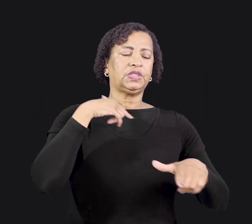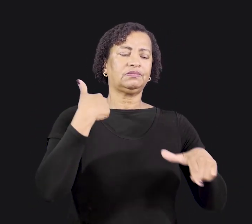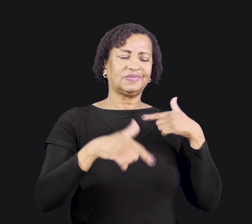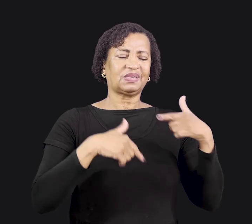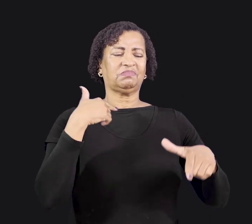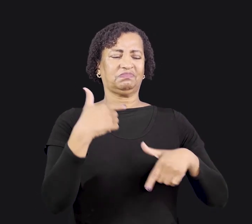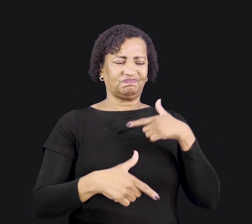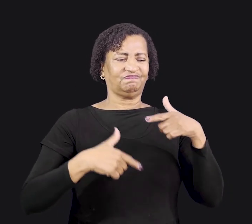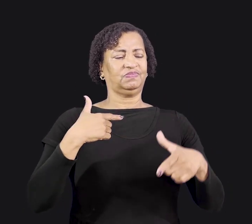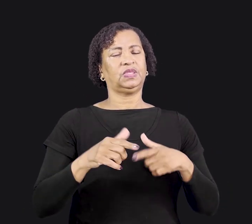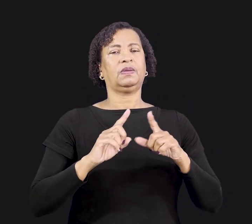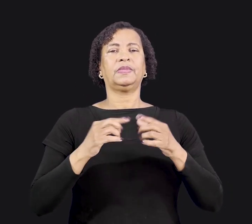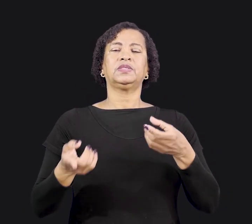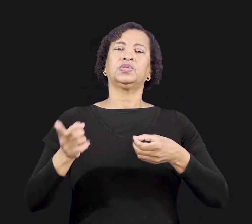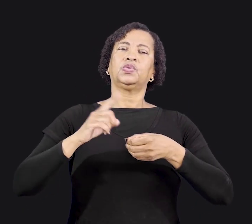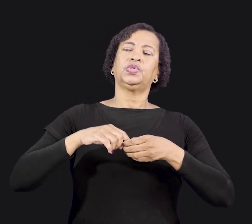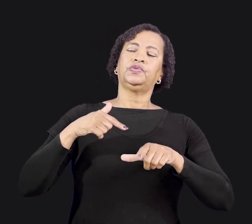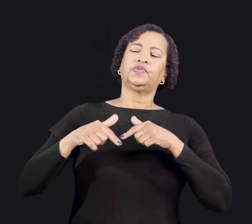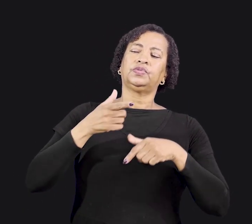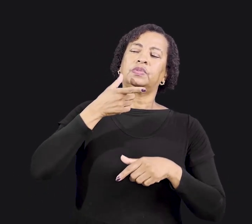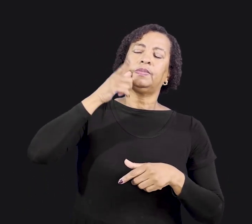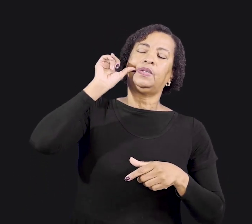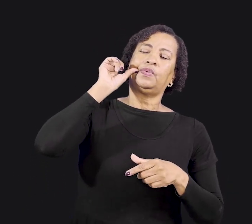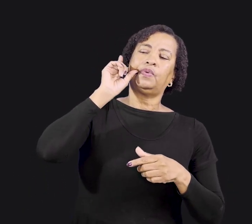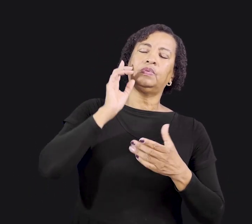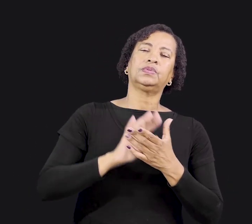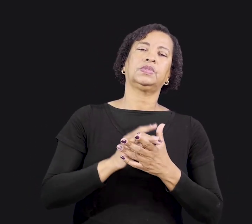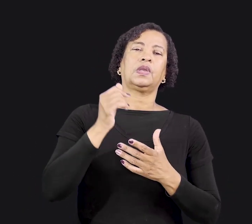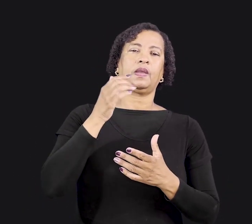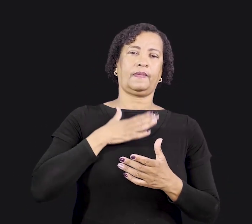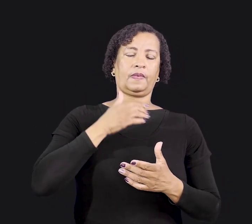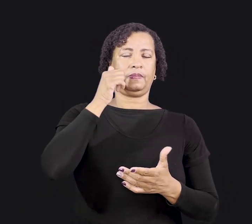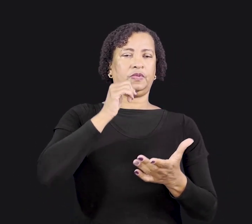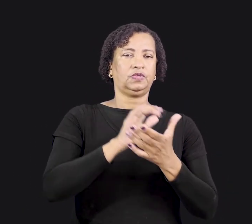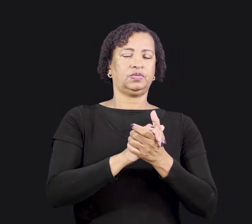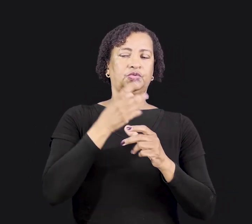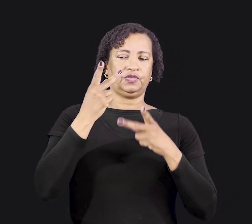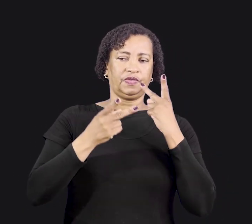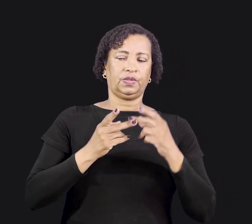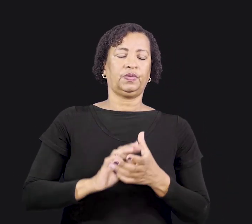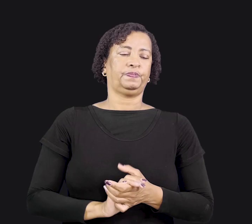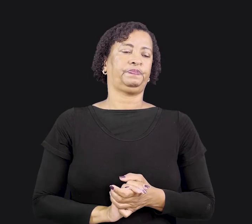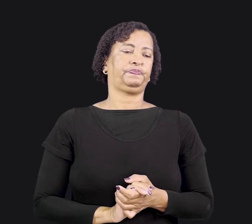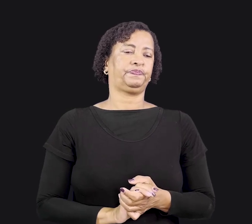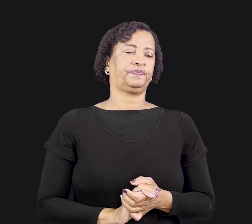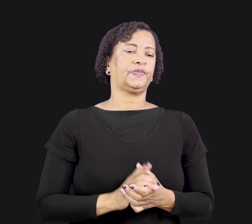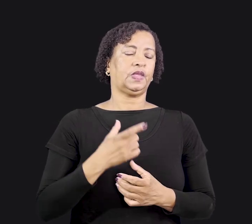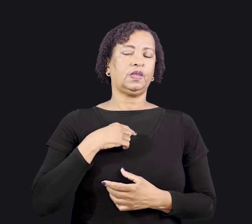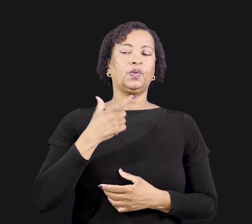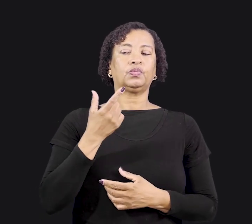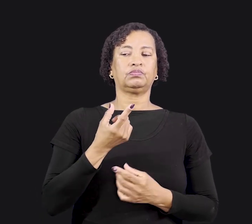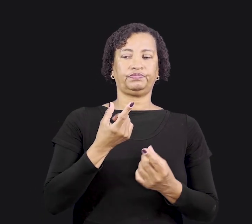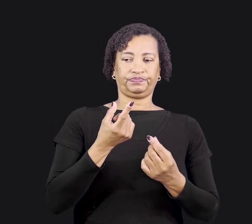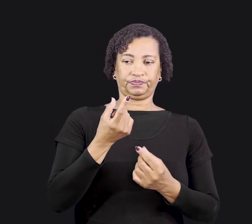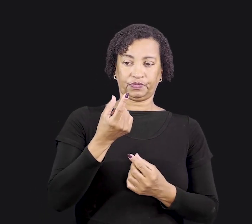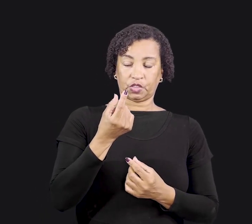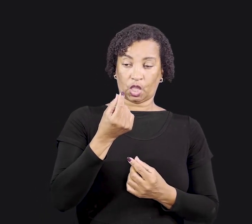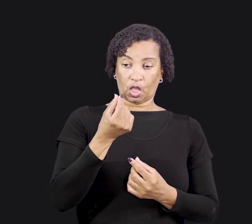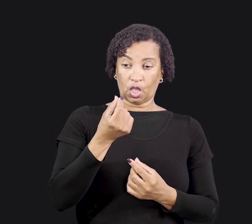aqui. Mas quando voltei do trabalho ontem, minha esposa disse: "Querido, doei R$2.000 para a construção daquela igreja